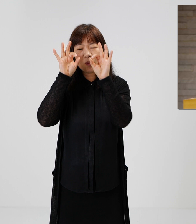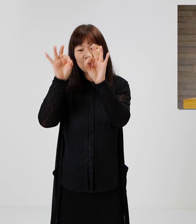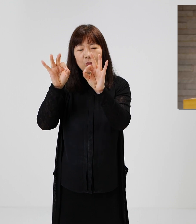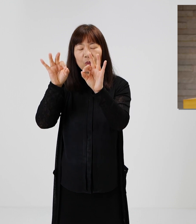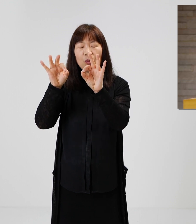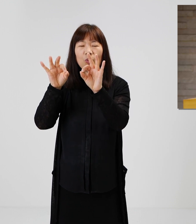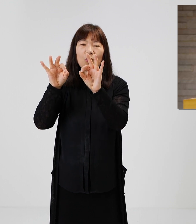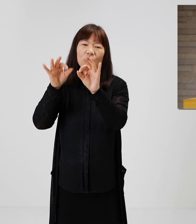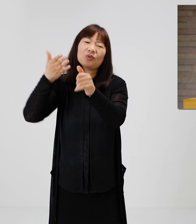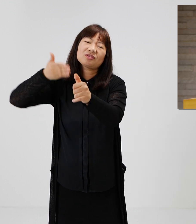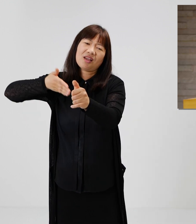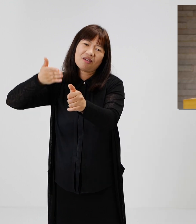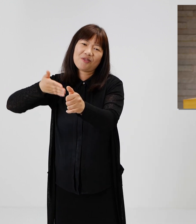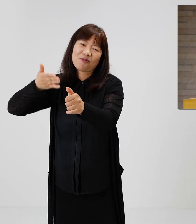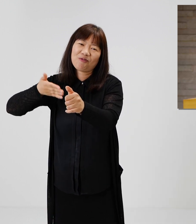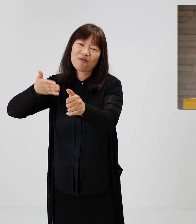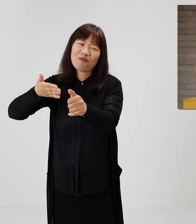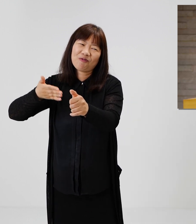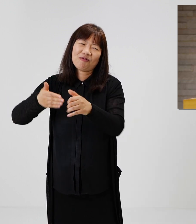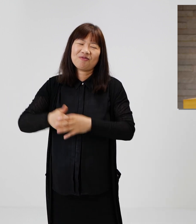보라는 거예요. 예.